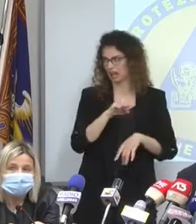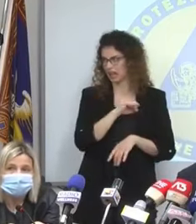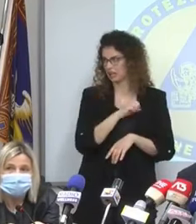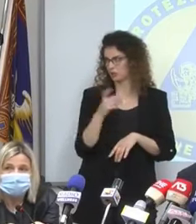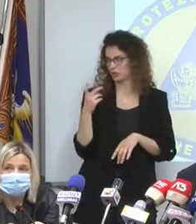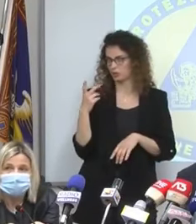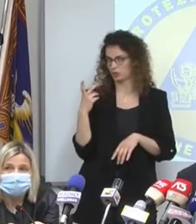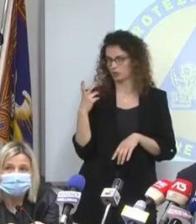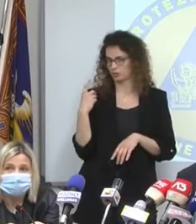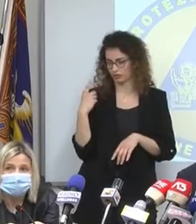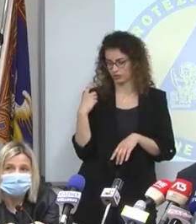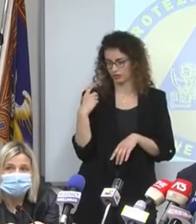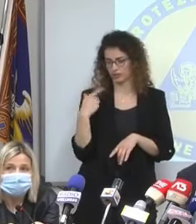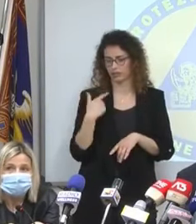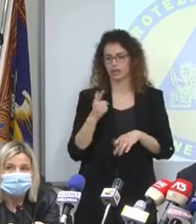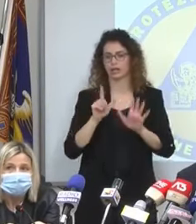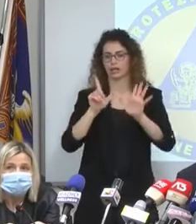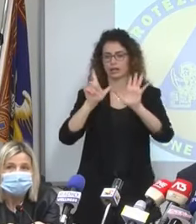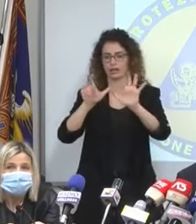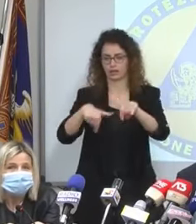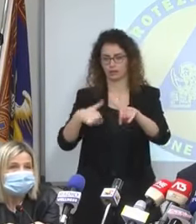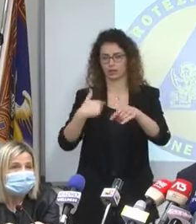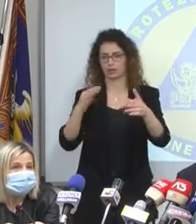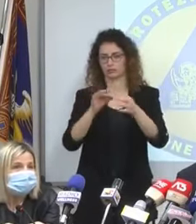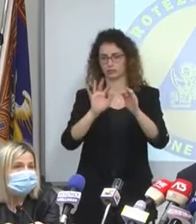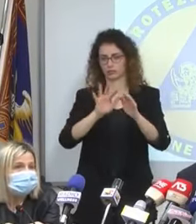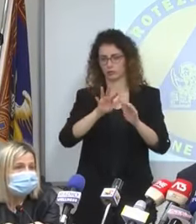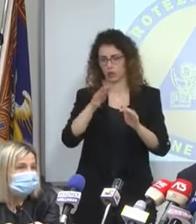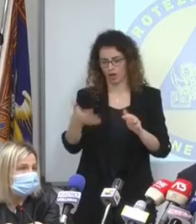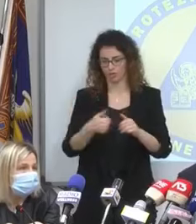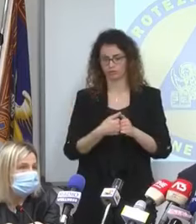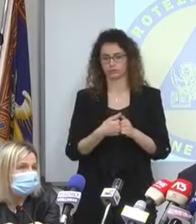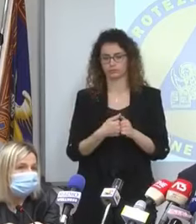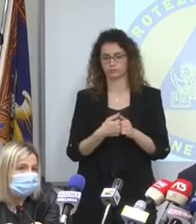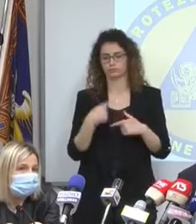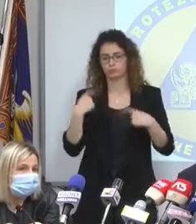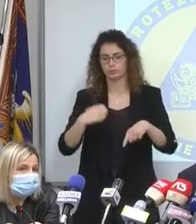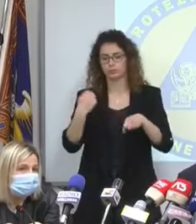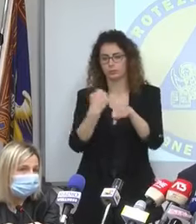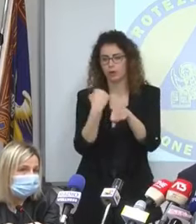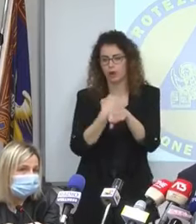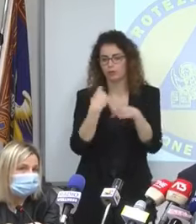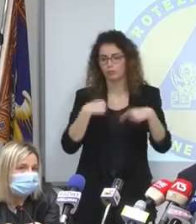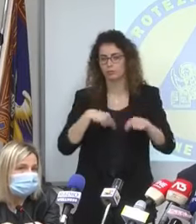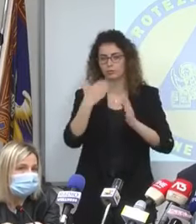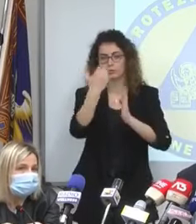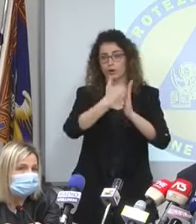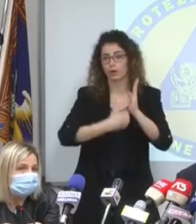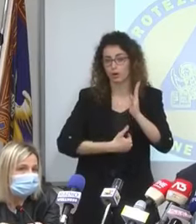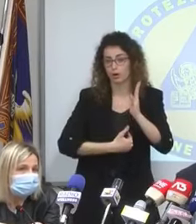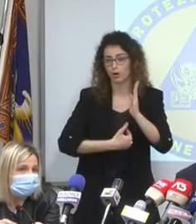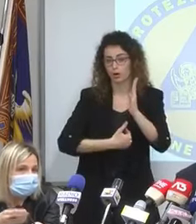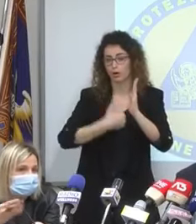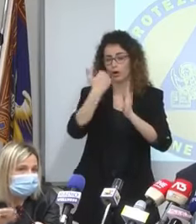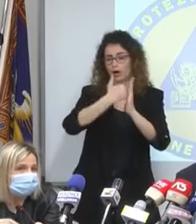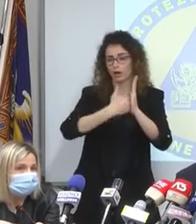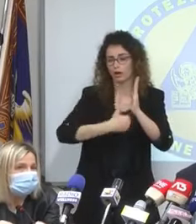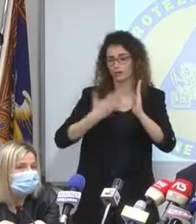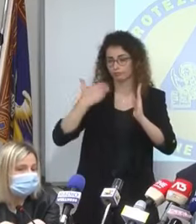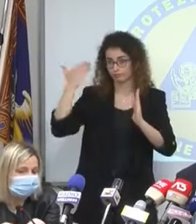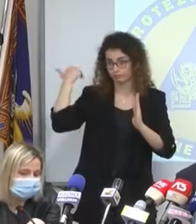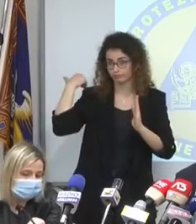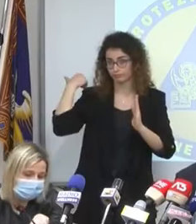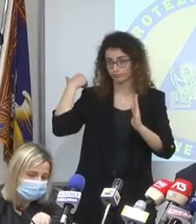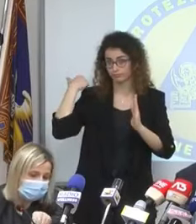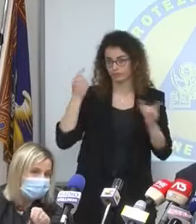questa settimana. Settimana prossima faremo un altro incontro e quindi insomma si lavora proprio sulla revisione di tutte le famose linee guida che avevamo parlato